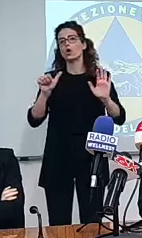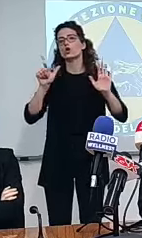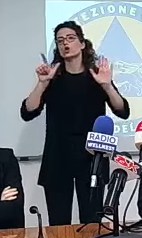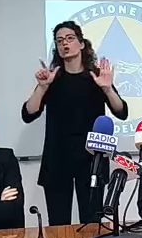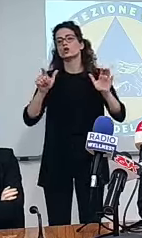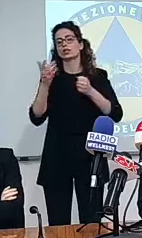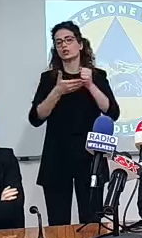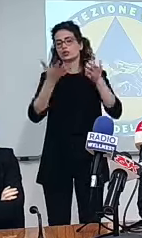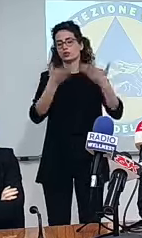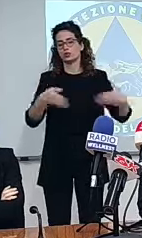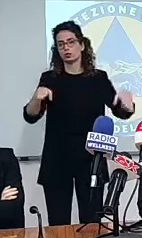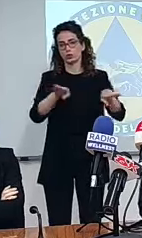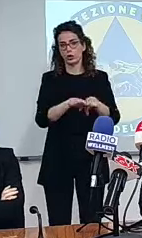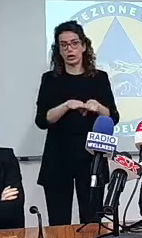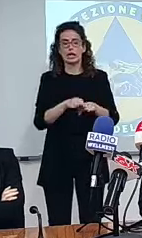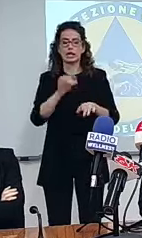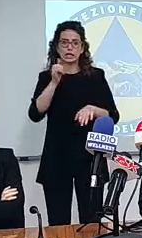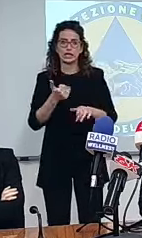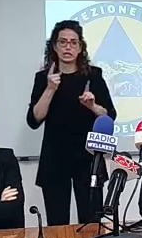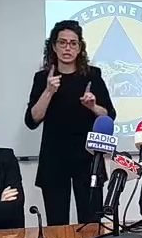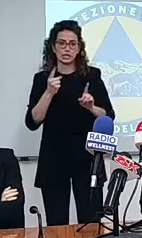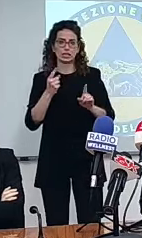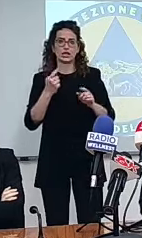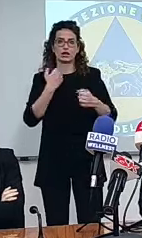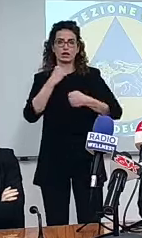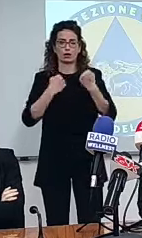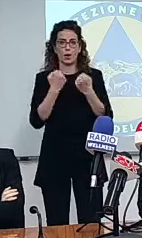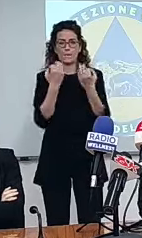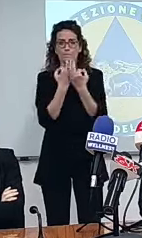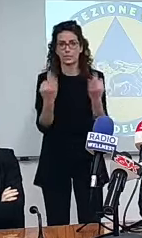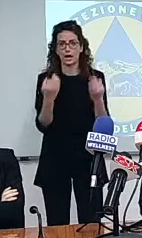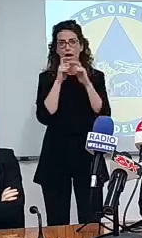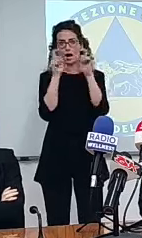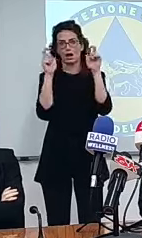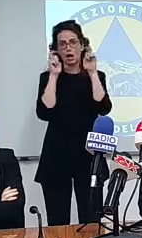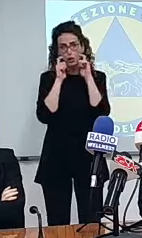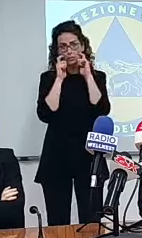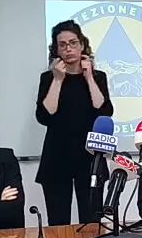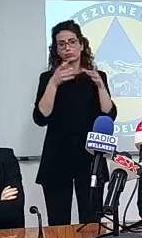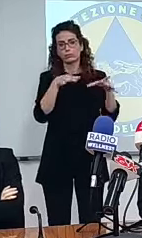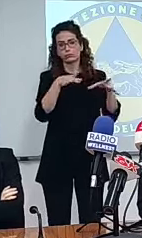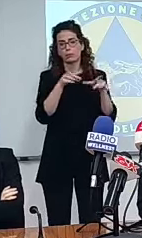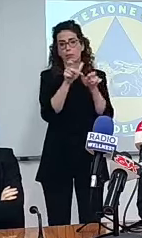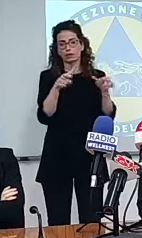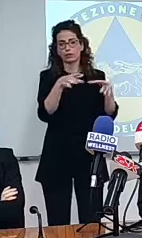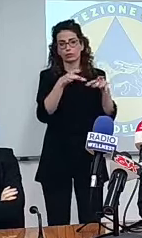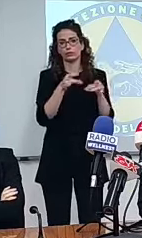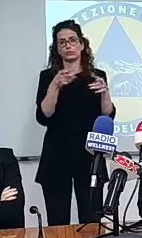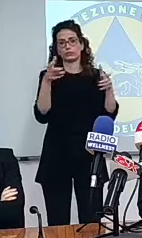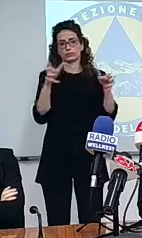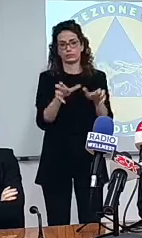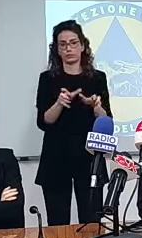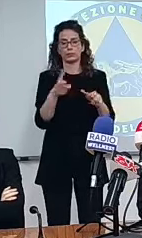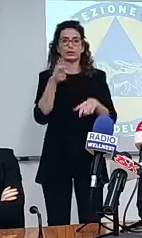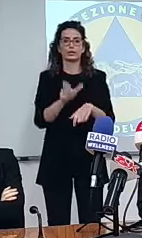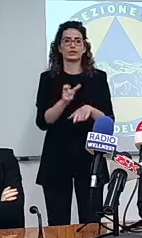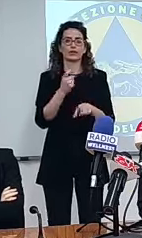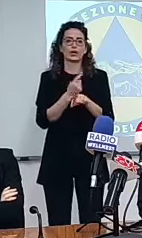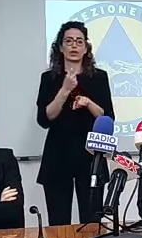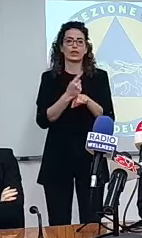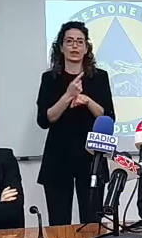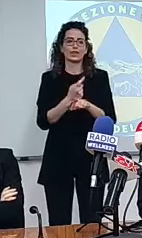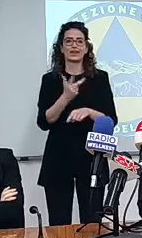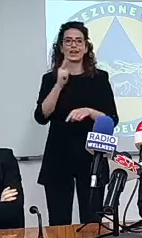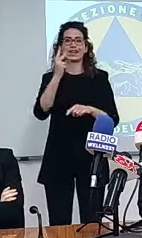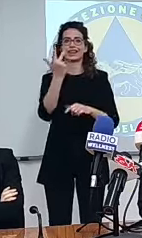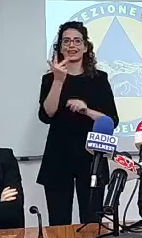nei contagi, se continueremo a comportarci bene, a portare la mascherina, perché bisogna fare 3 settimane sotto